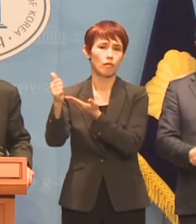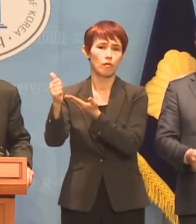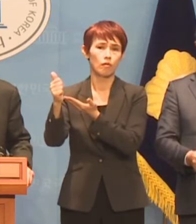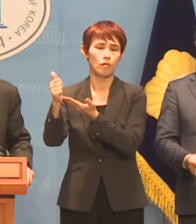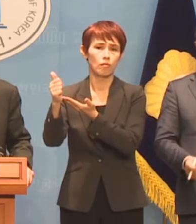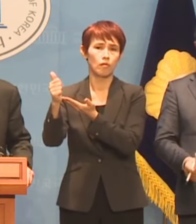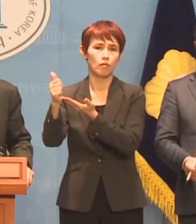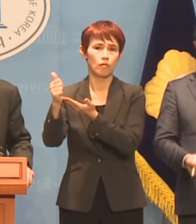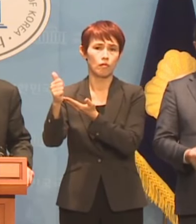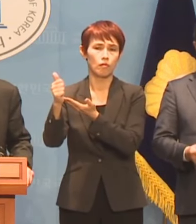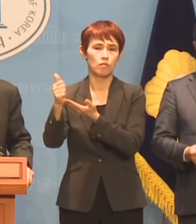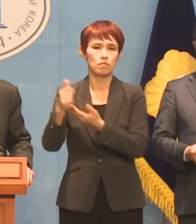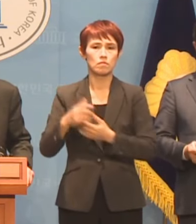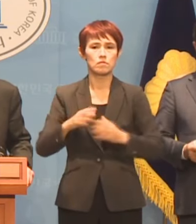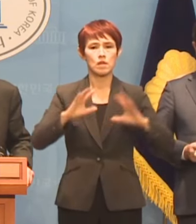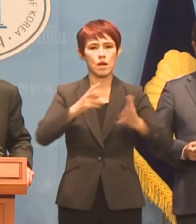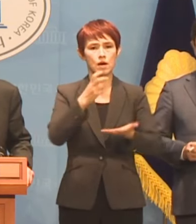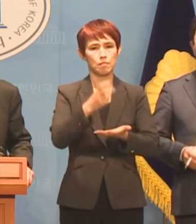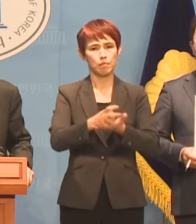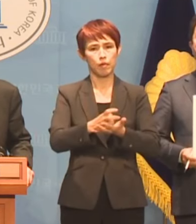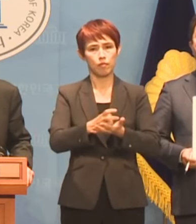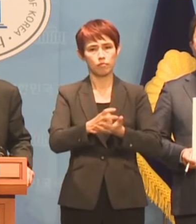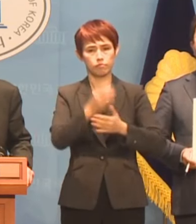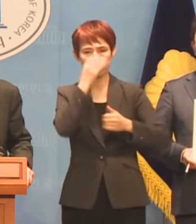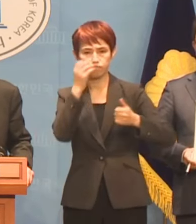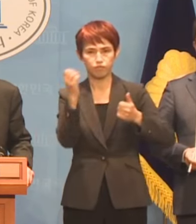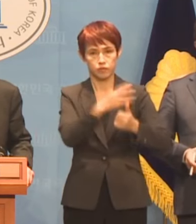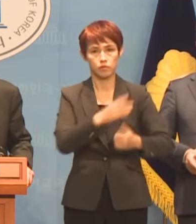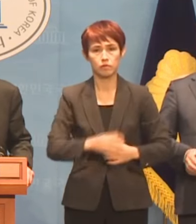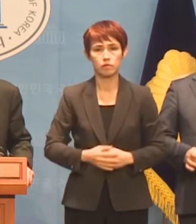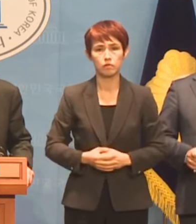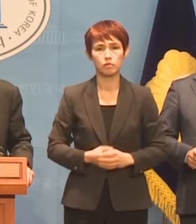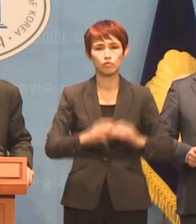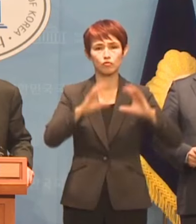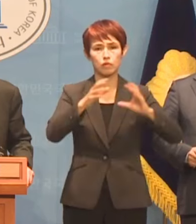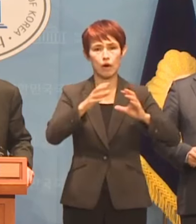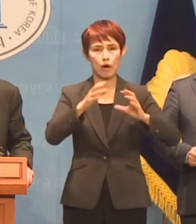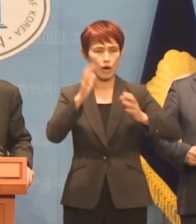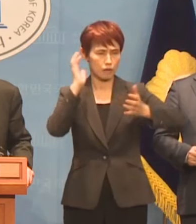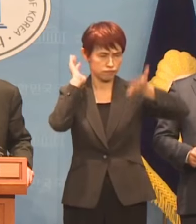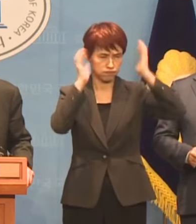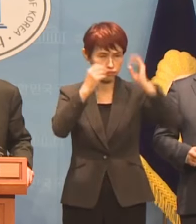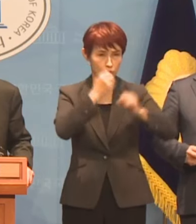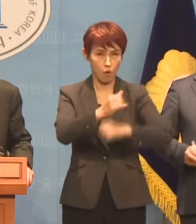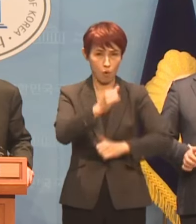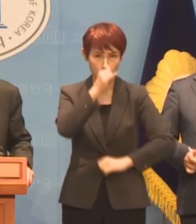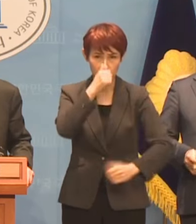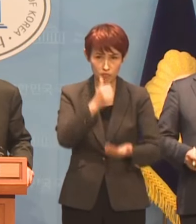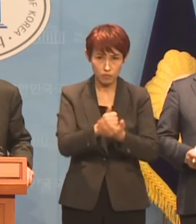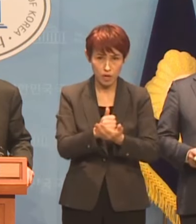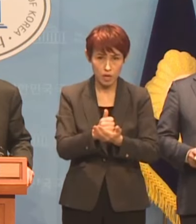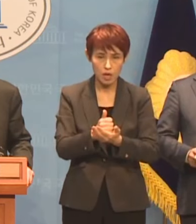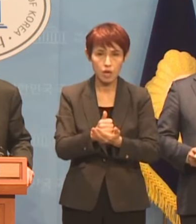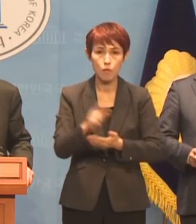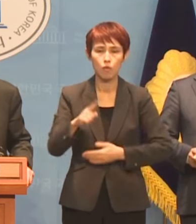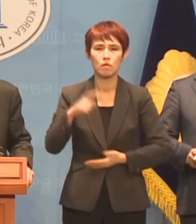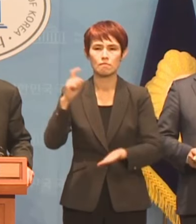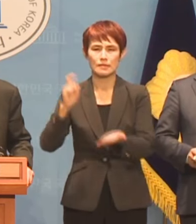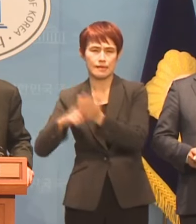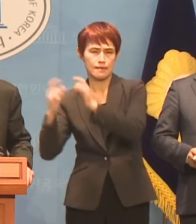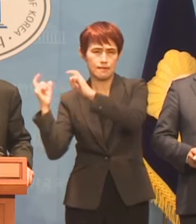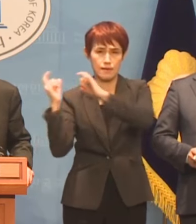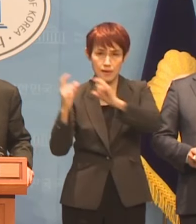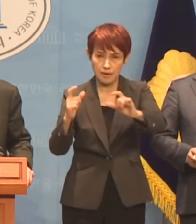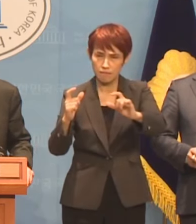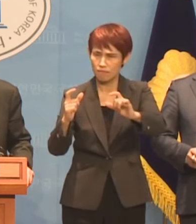대통령이 헌법을 파괴하고 국가를 망가뜨리는 그런 비상계엄 같은